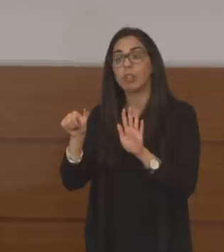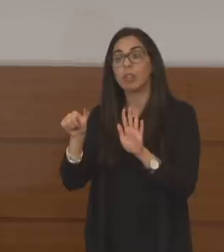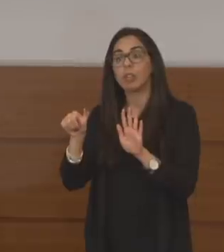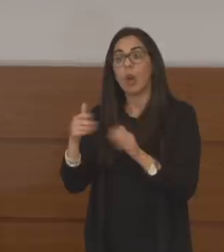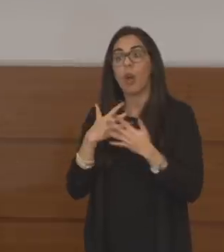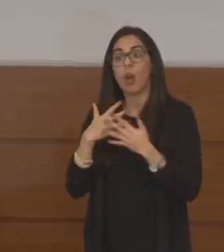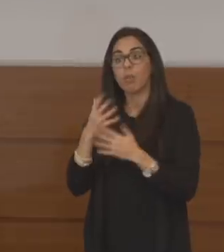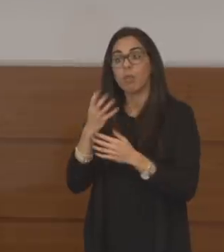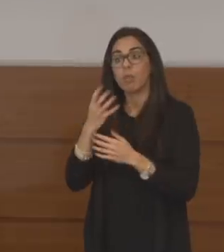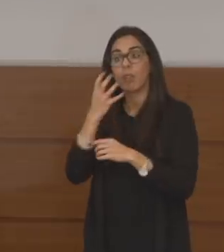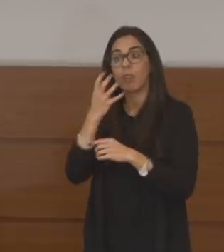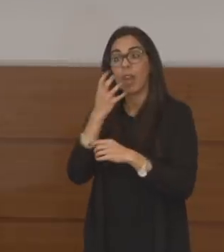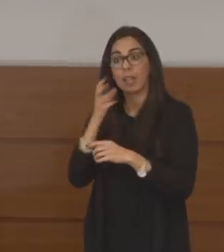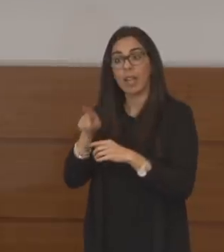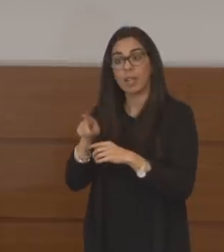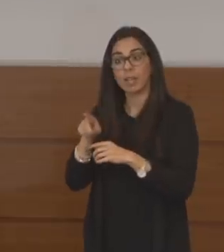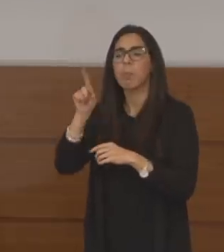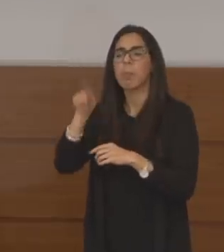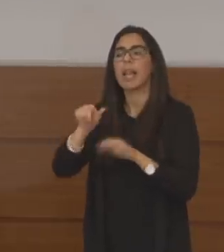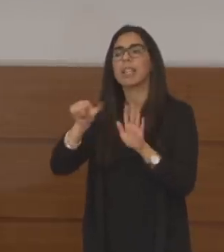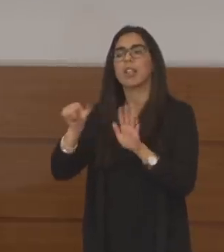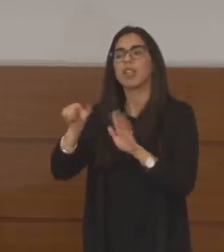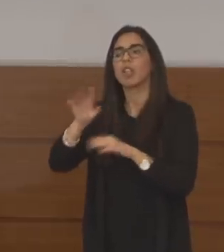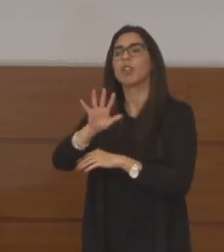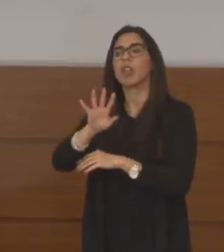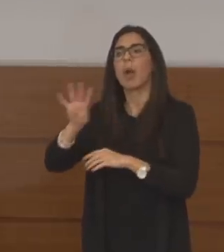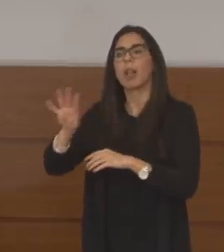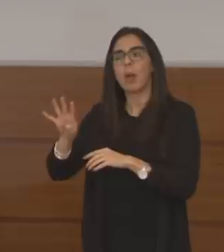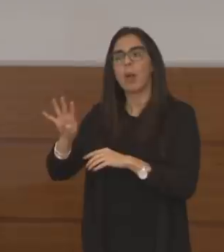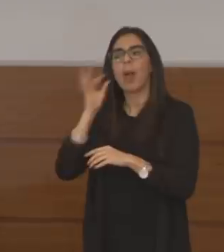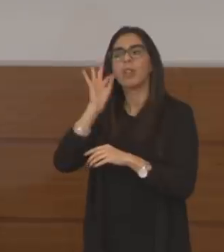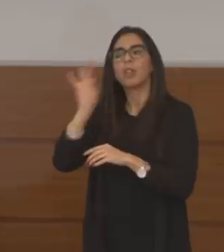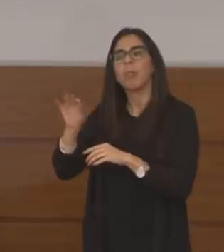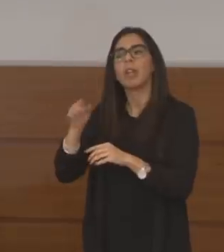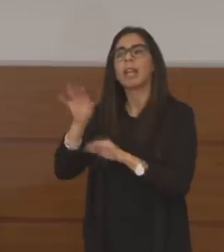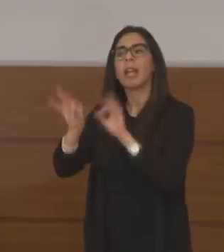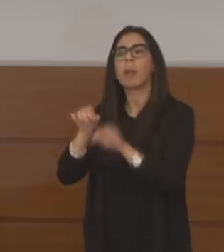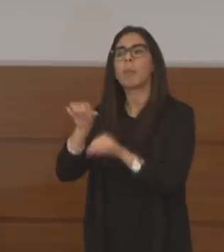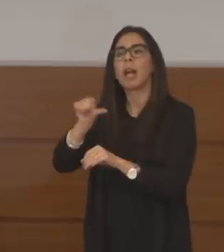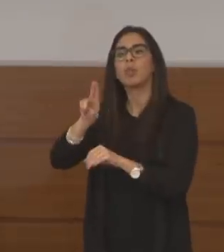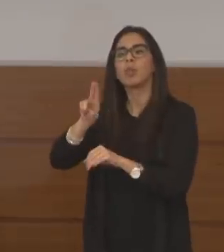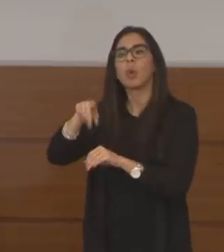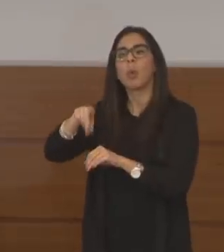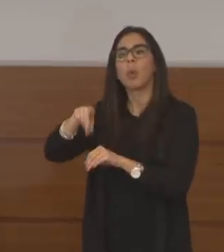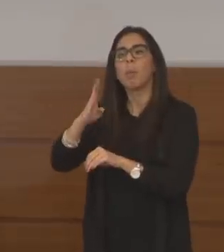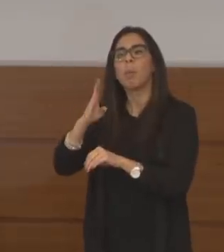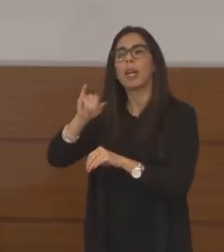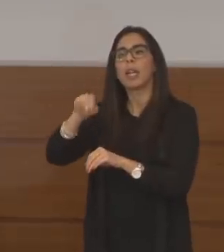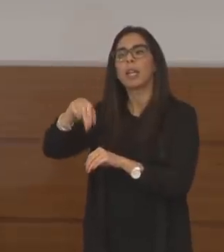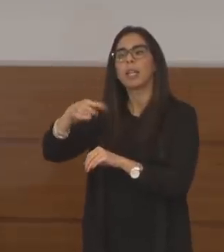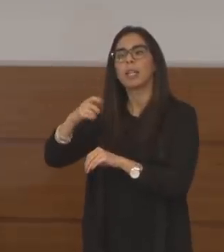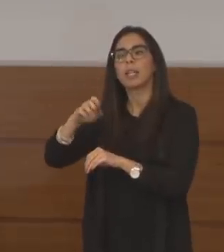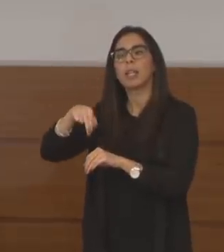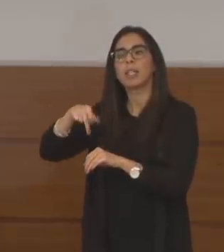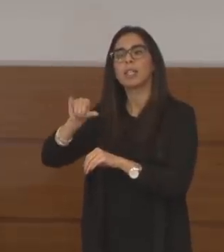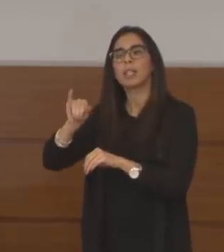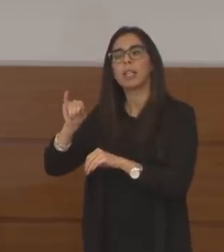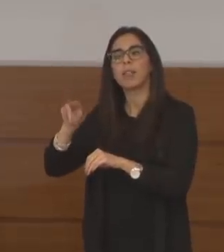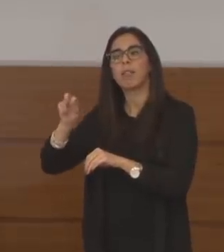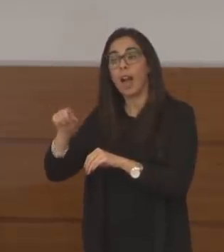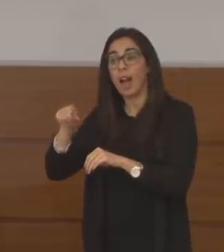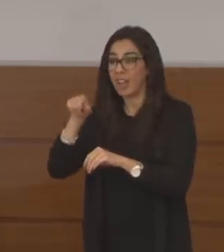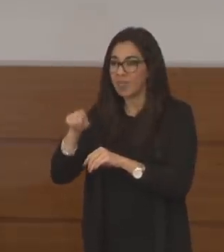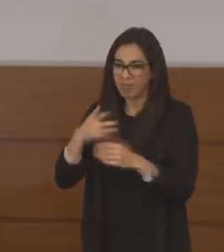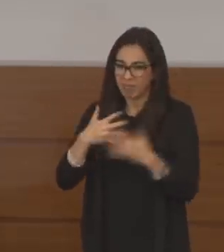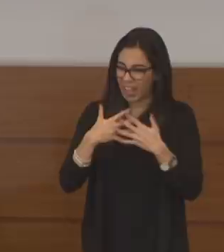per 654 per la terapia sub intensiva questi verranno consegnati secondo una scadenza che va